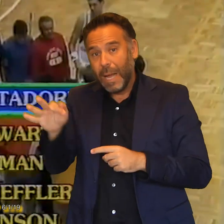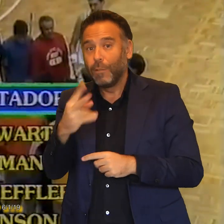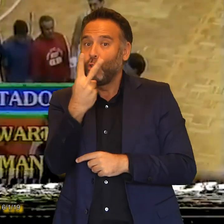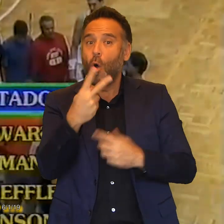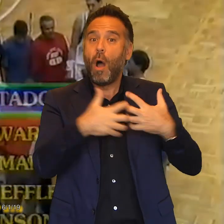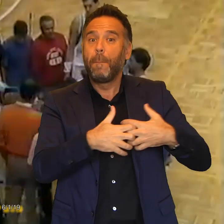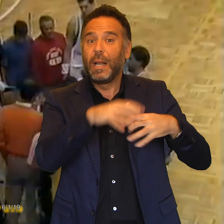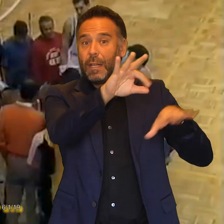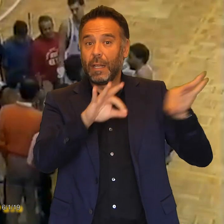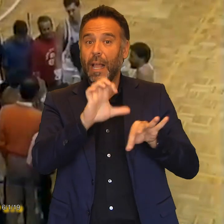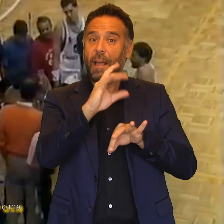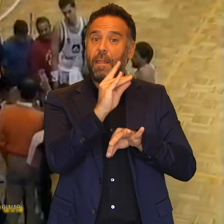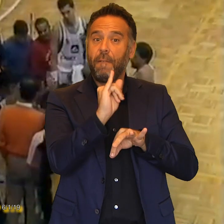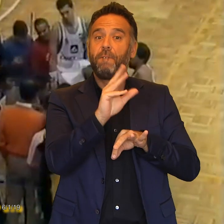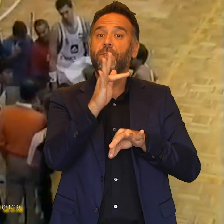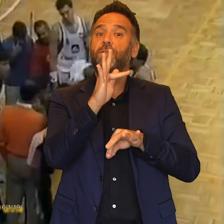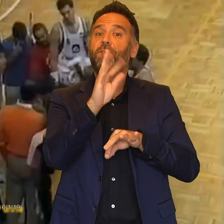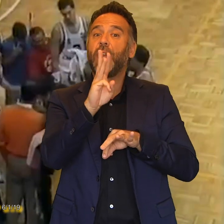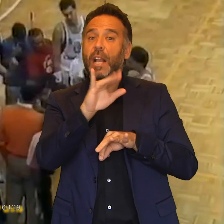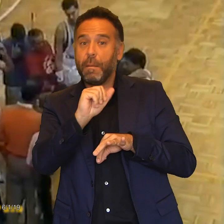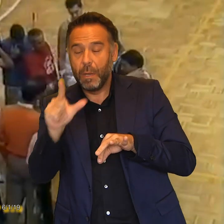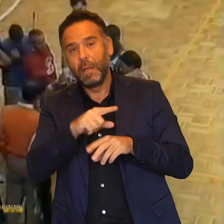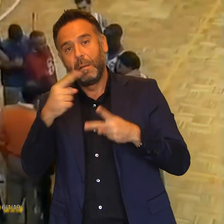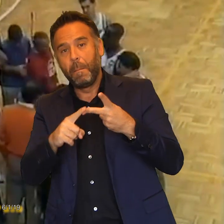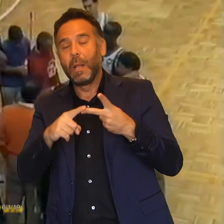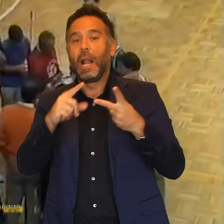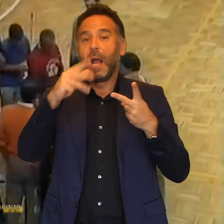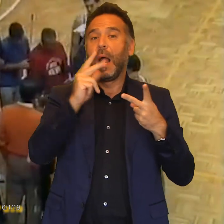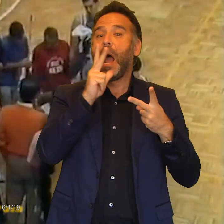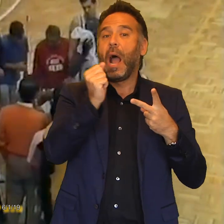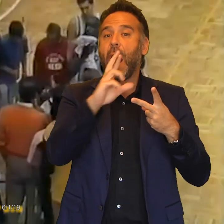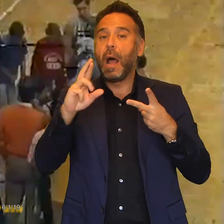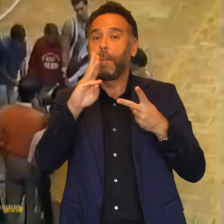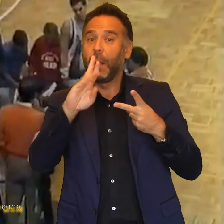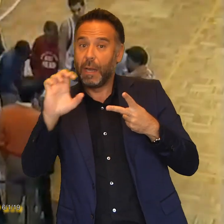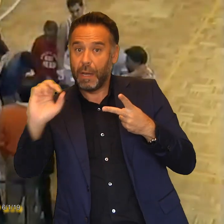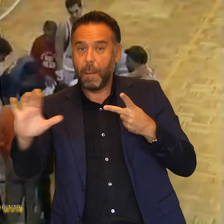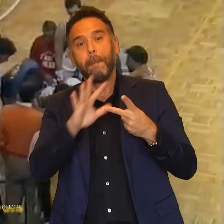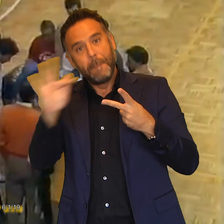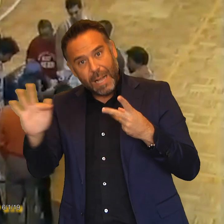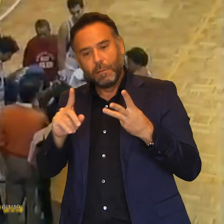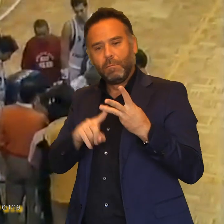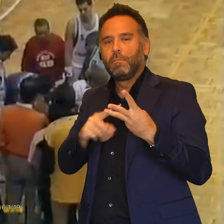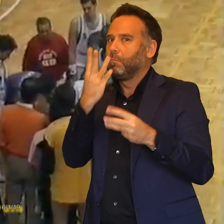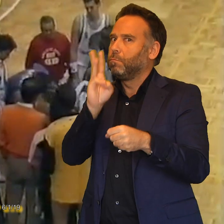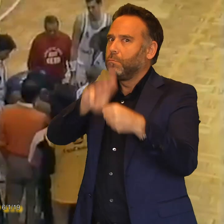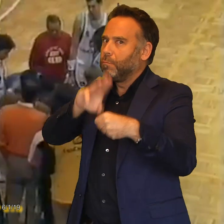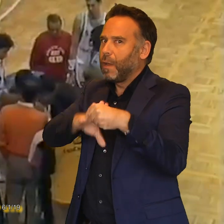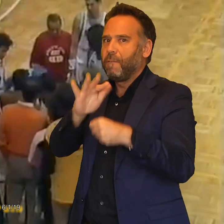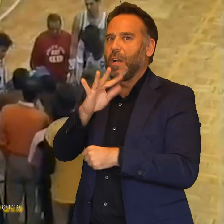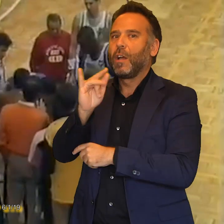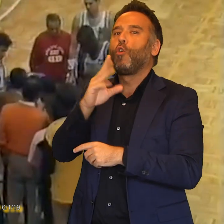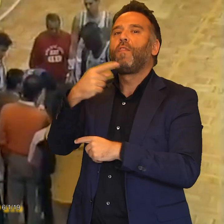americanos inolvidables, Eddie Phillips y Mike Harper, teniendo a Germán González como principal estilete